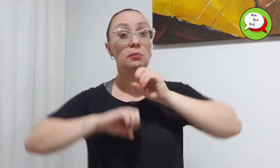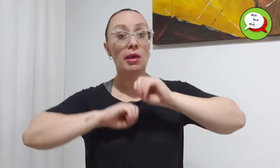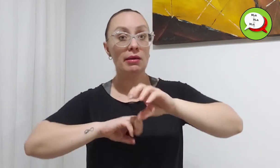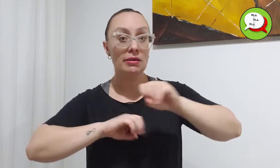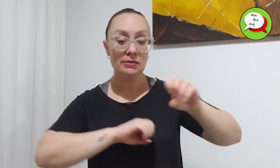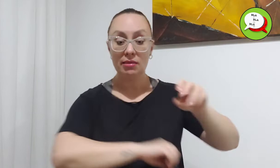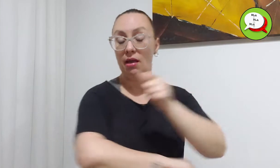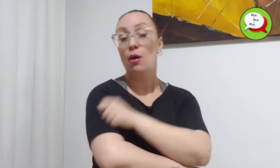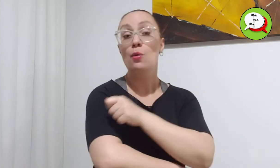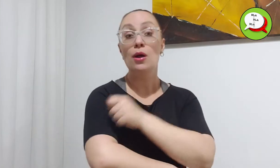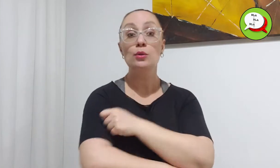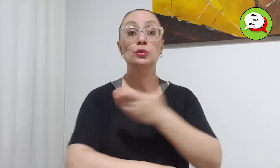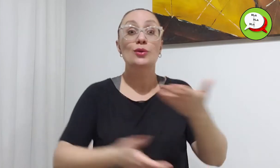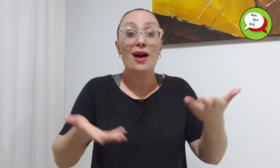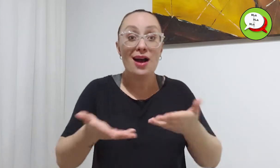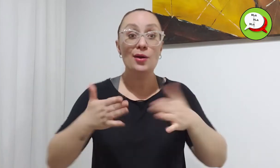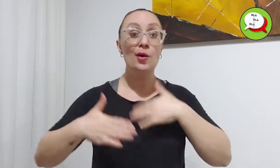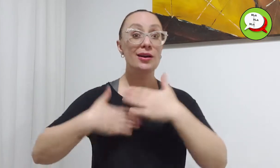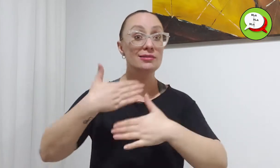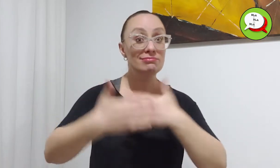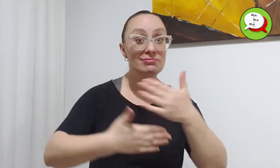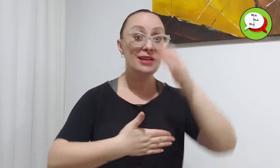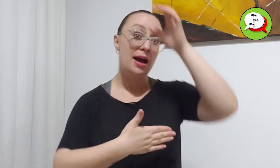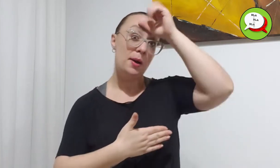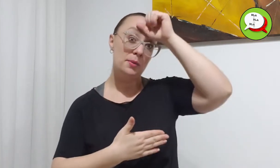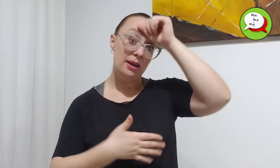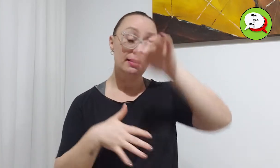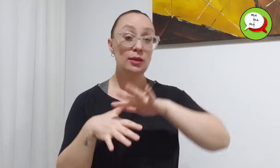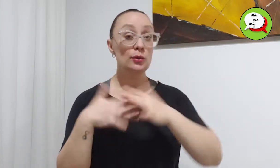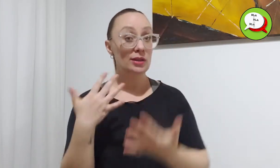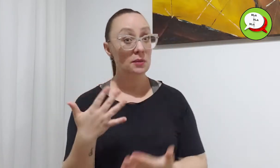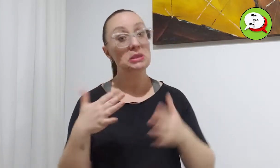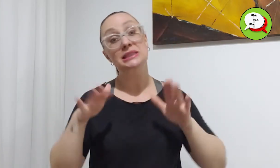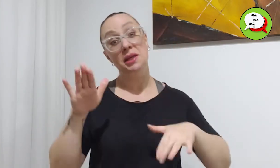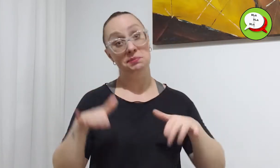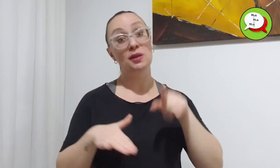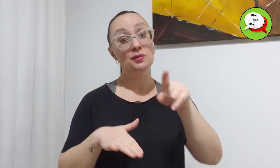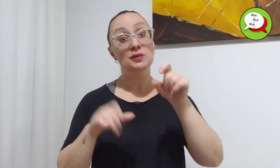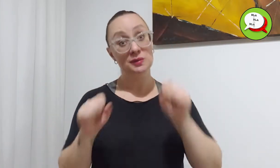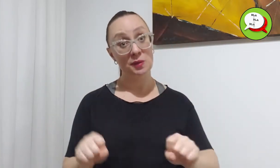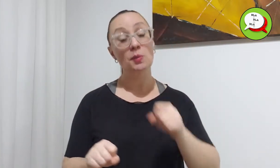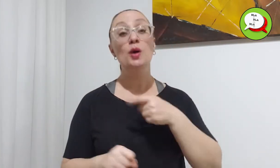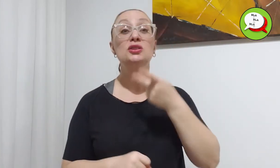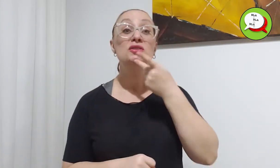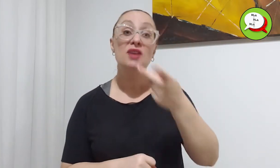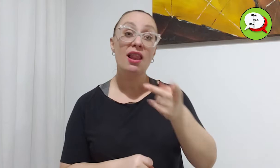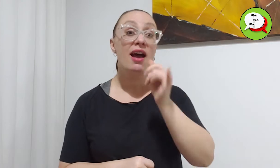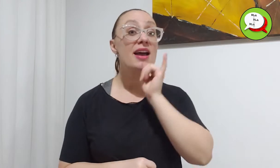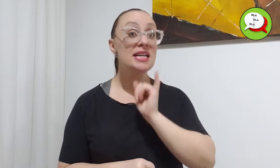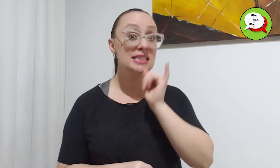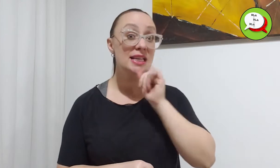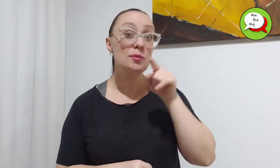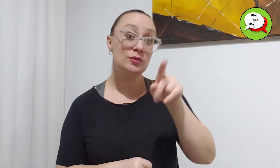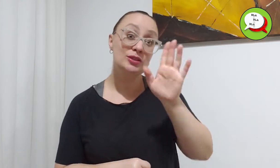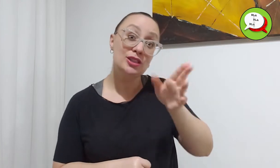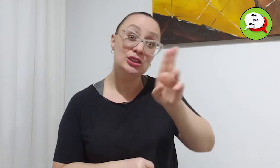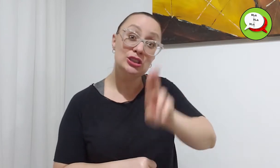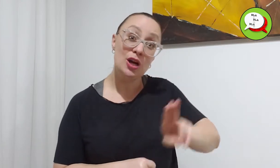para ensinar os alunos que estão aprendendo Libras. Talvez você pode usar exemplos que você já use com os